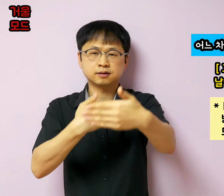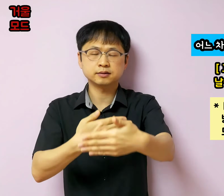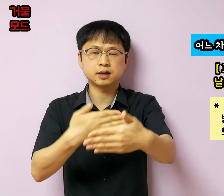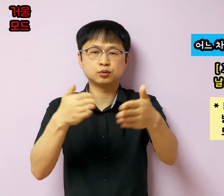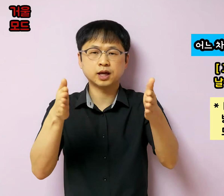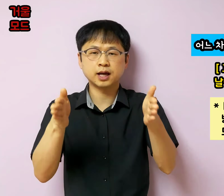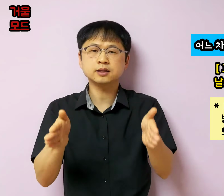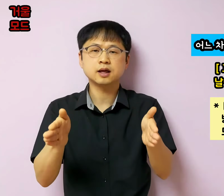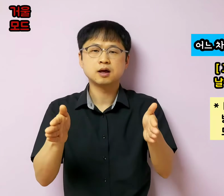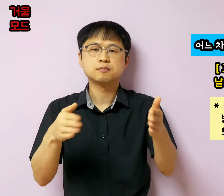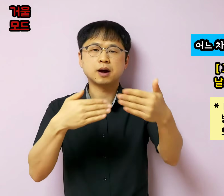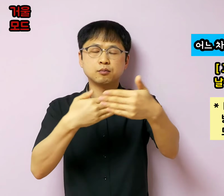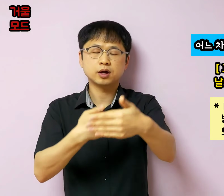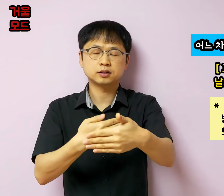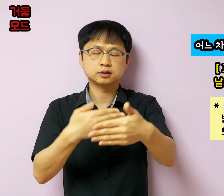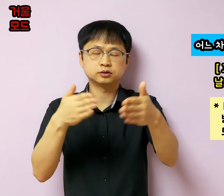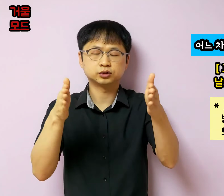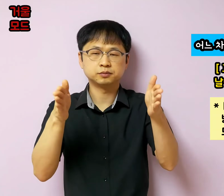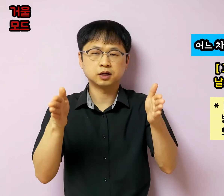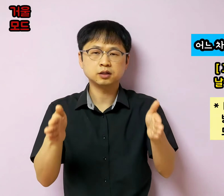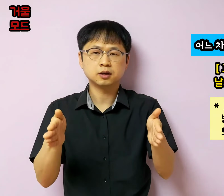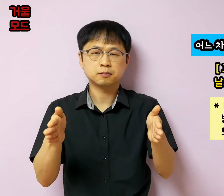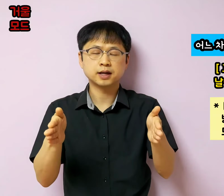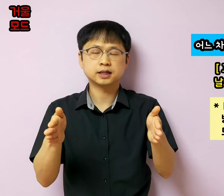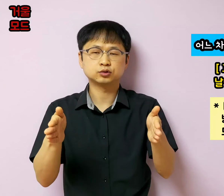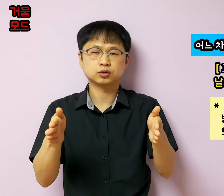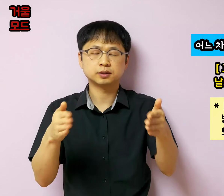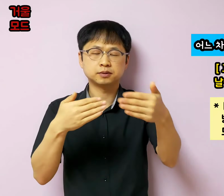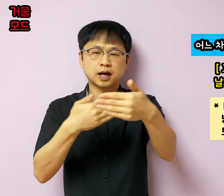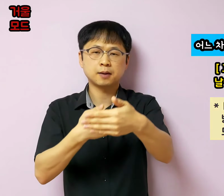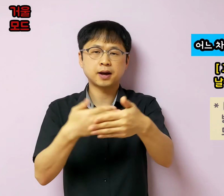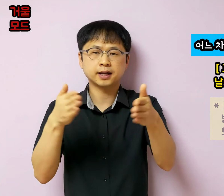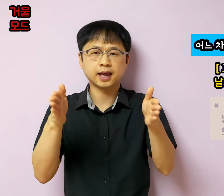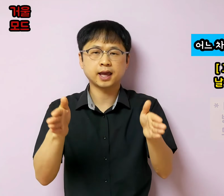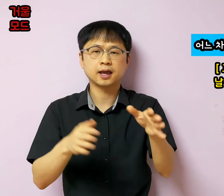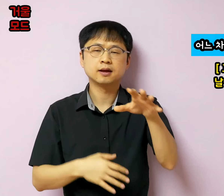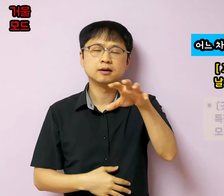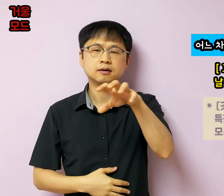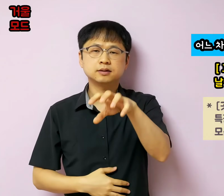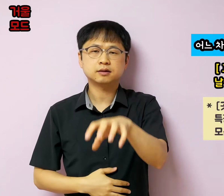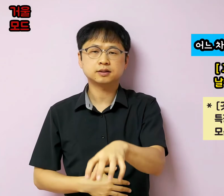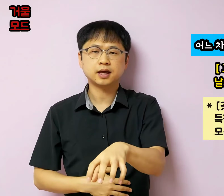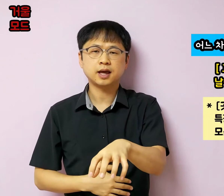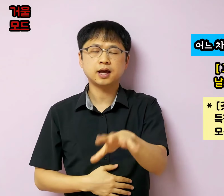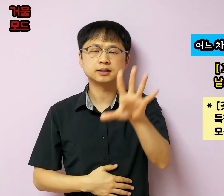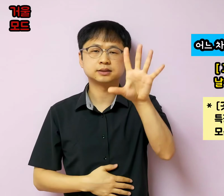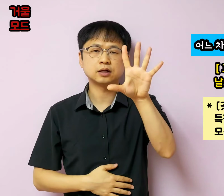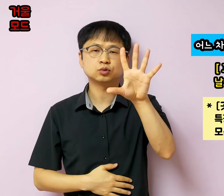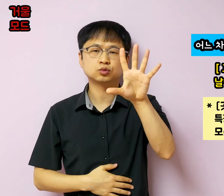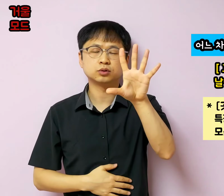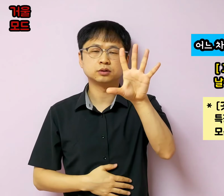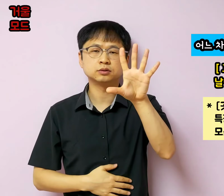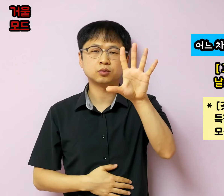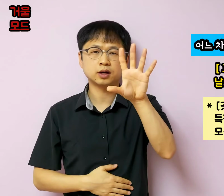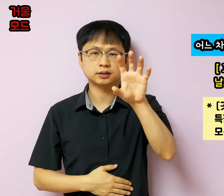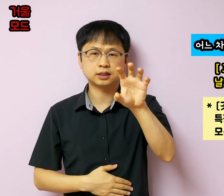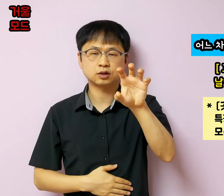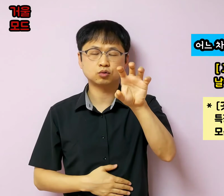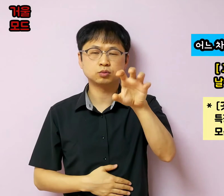나타내서 네모난 방 모양을 그려주시면 방이라는 수어가 됩니다. 방에, 어디에 하는 장소 수어는 손가락을 살짝